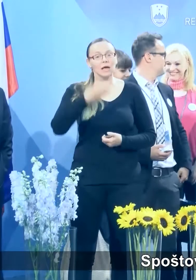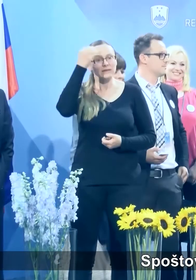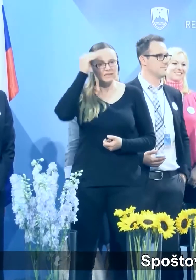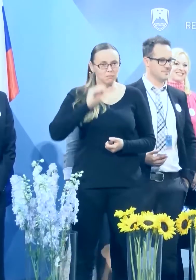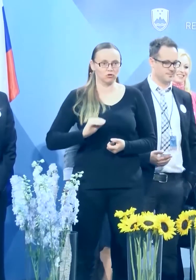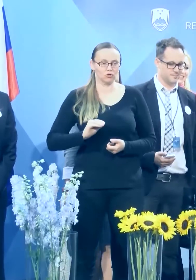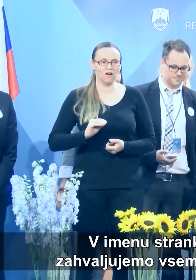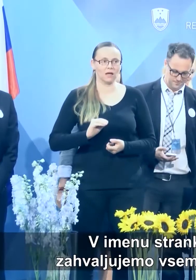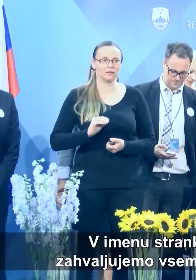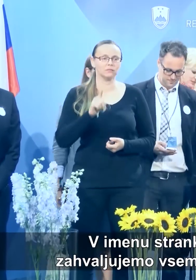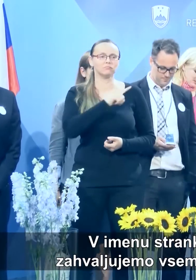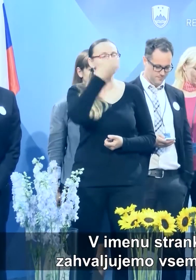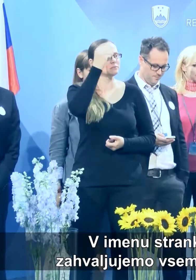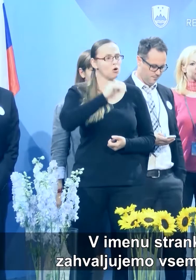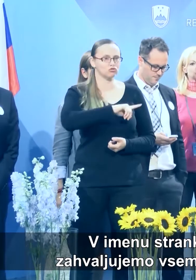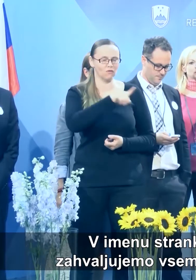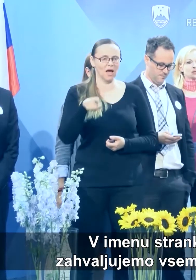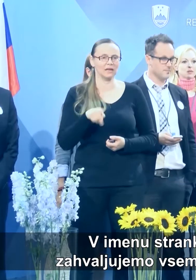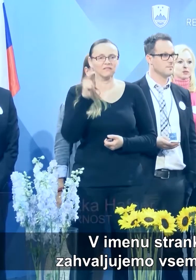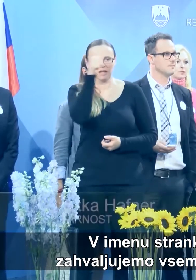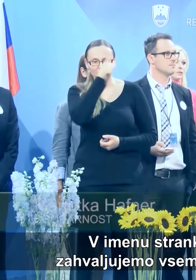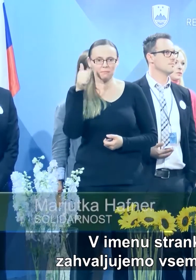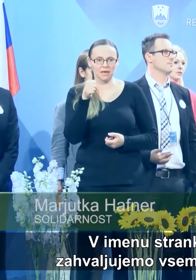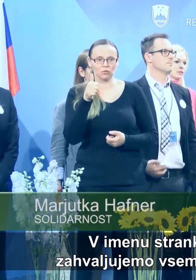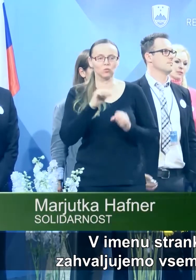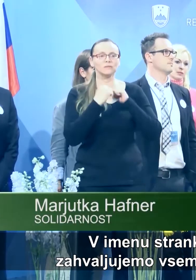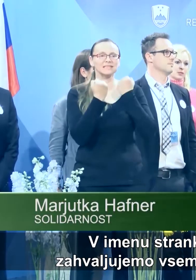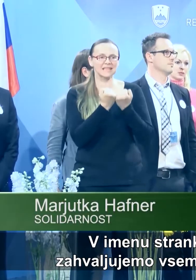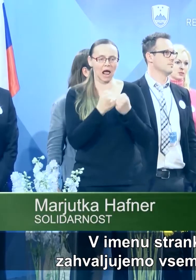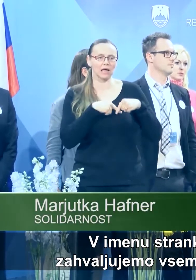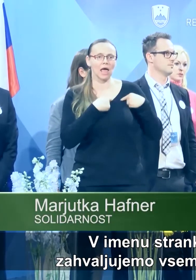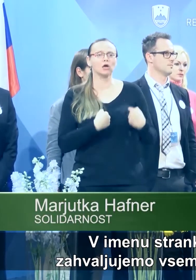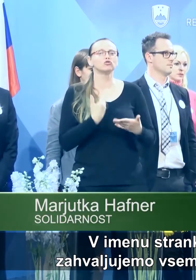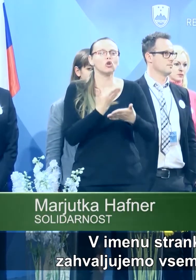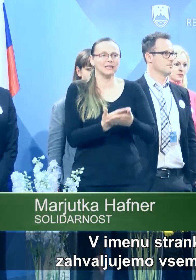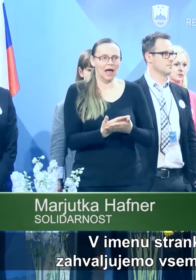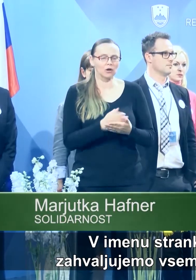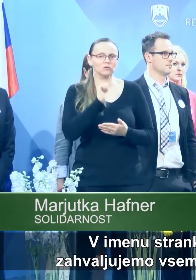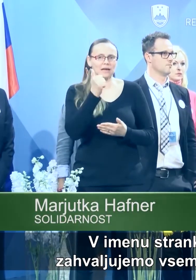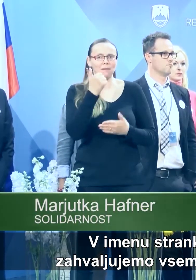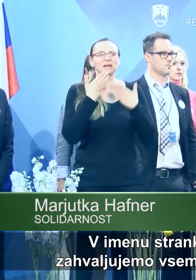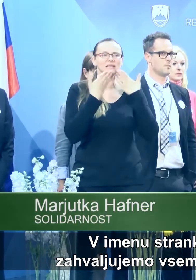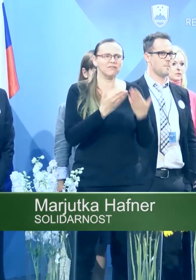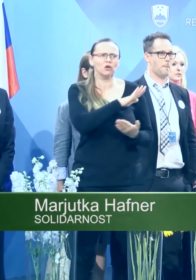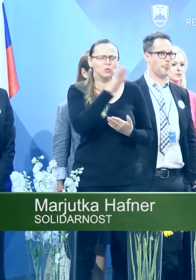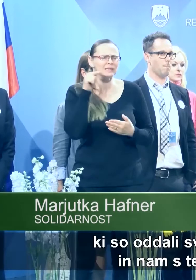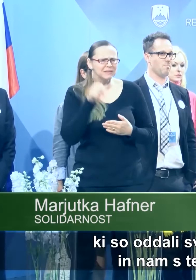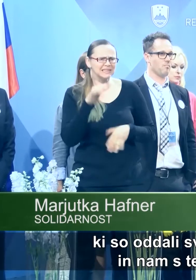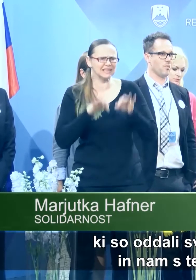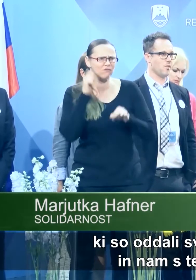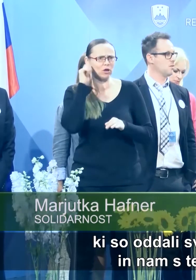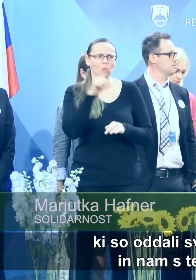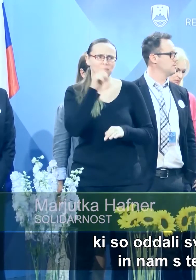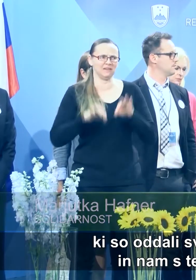Spoštovani in spoštovane, v imenu stranke Solidarnost se najprej zahvaljujemo vsem tistim voljivkam in voljivcem, ki